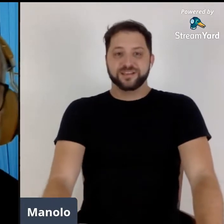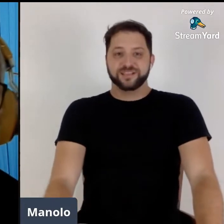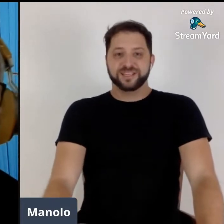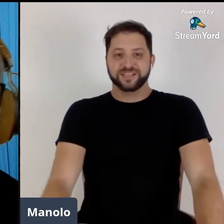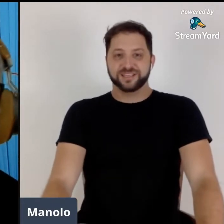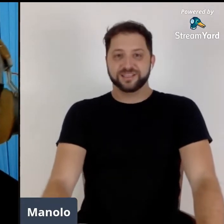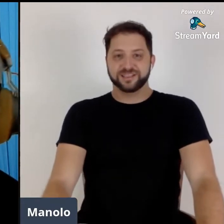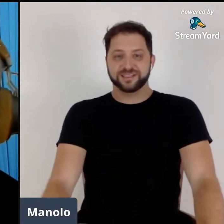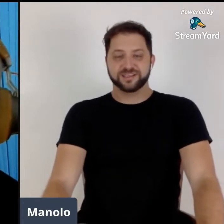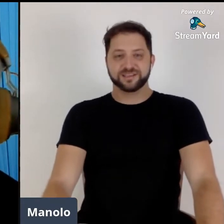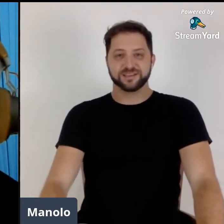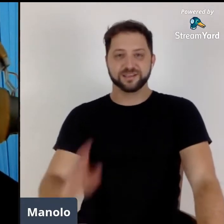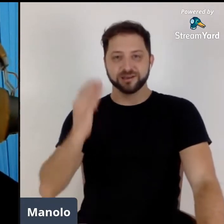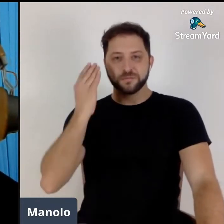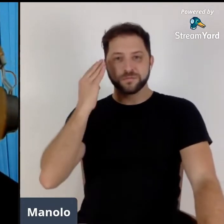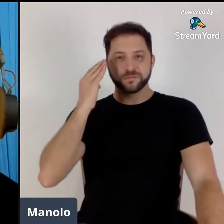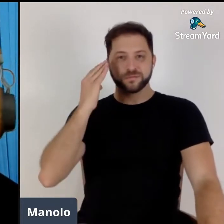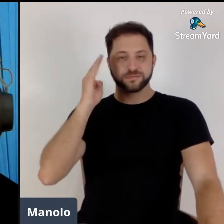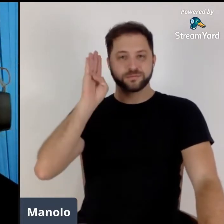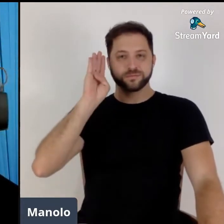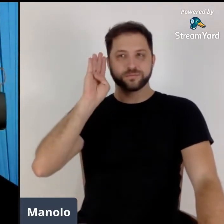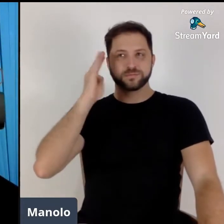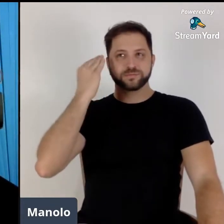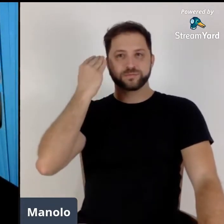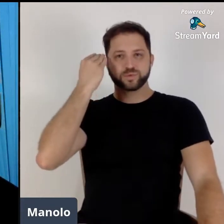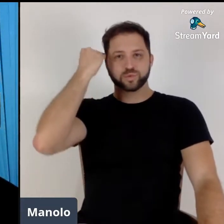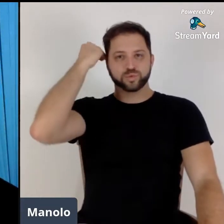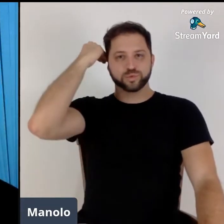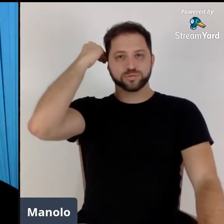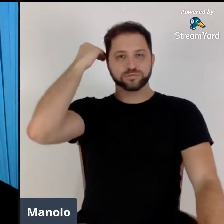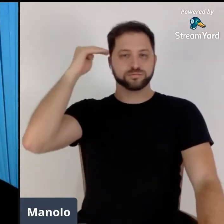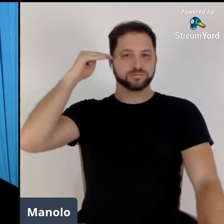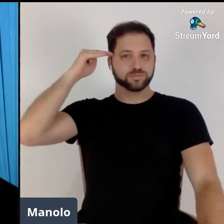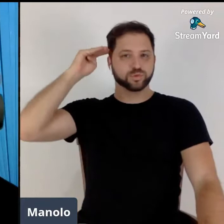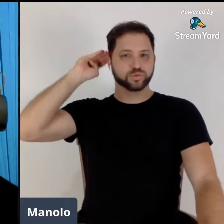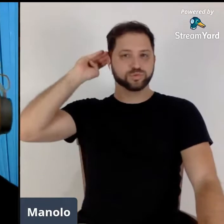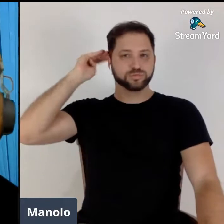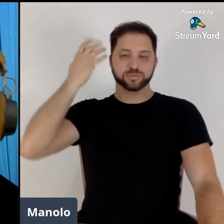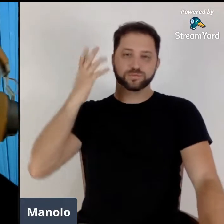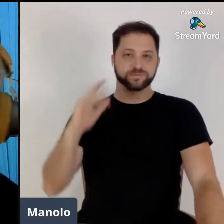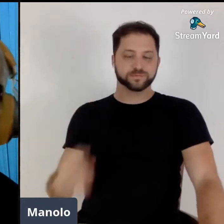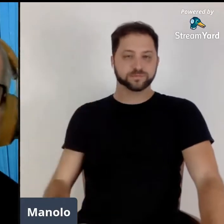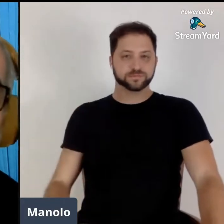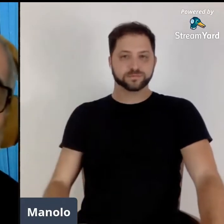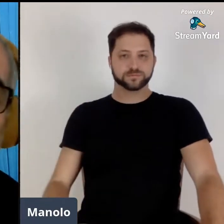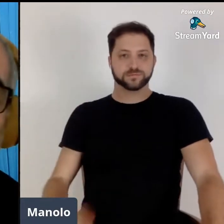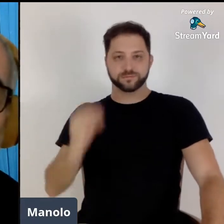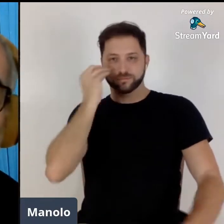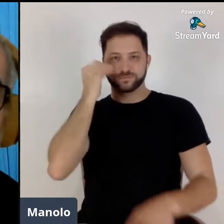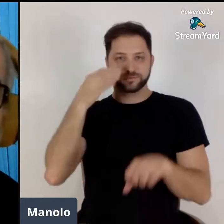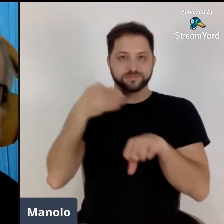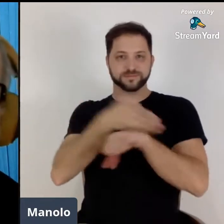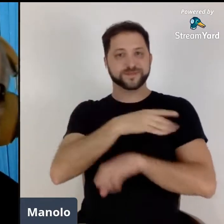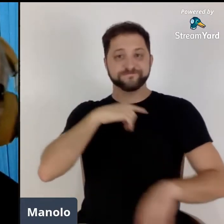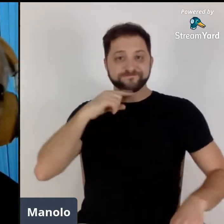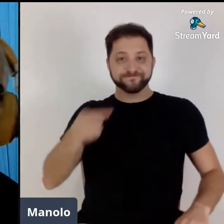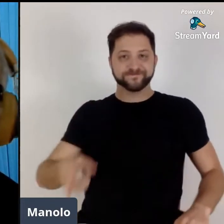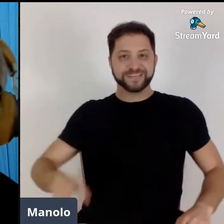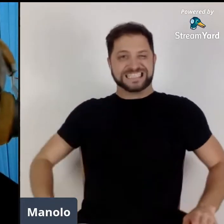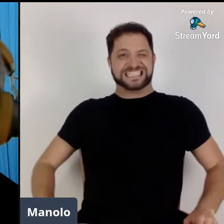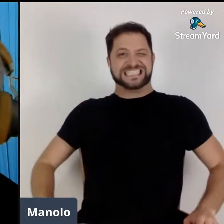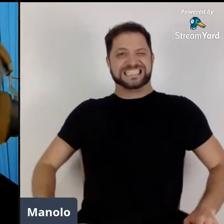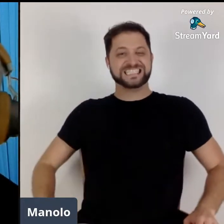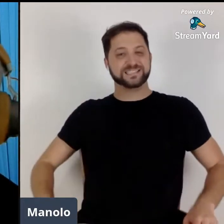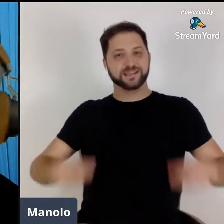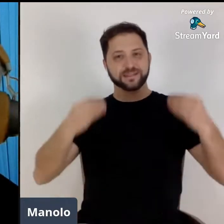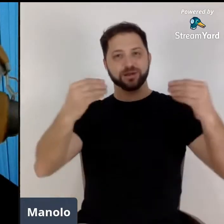O Bruno está tentando entrar, né? Ele tá tentando entrar na live também, mas ele não está conseguindo pelo